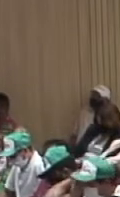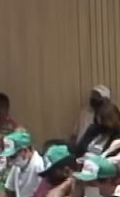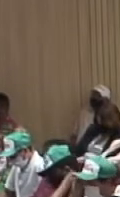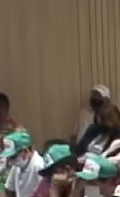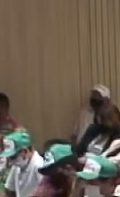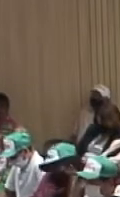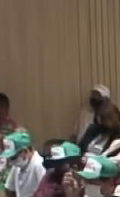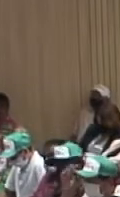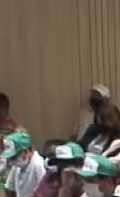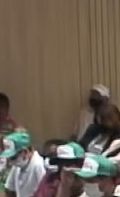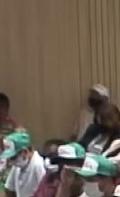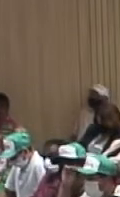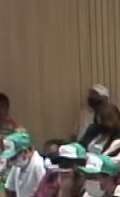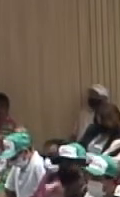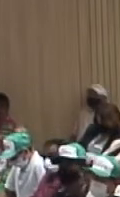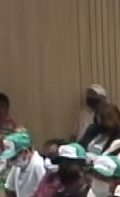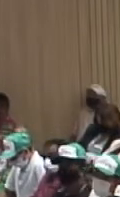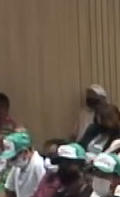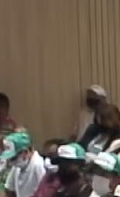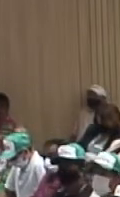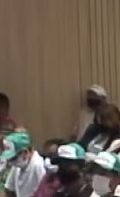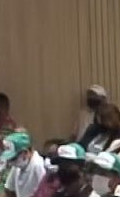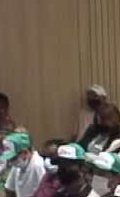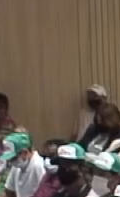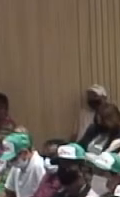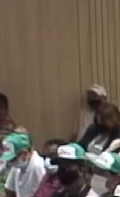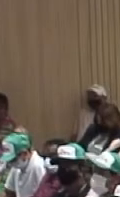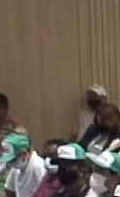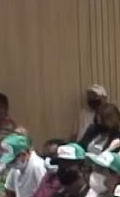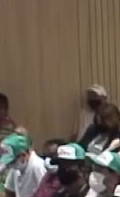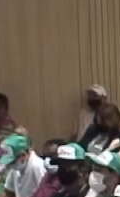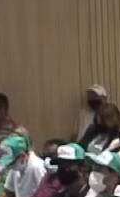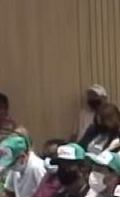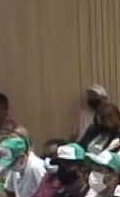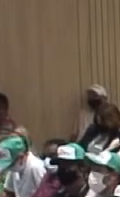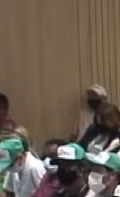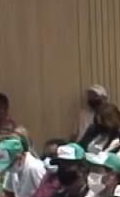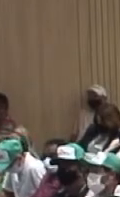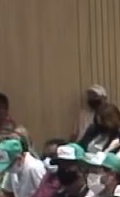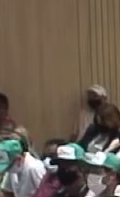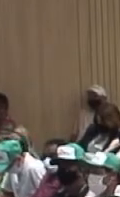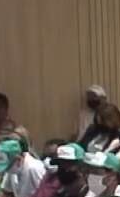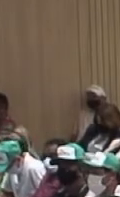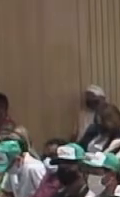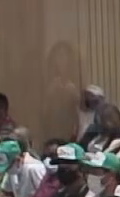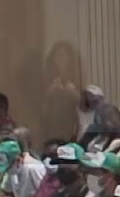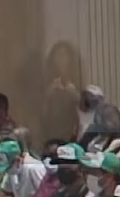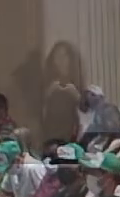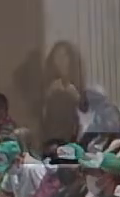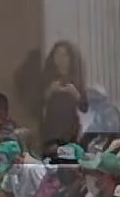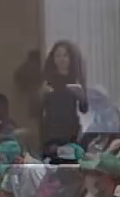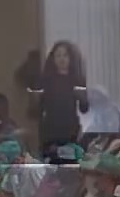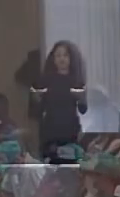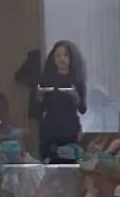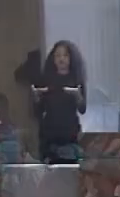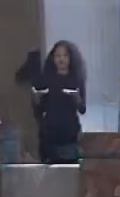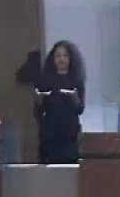Quase 25 milhões de trabalhadores na condição